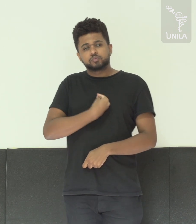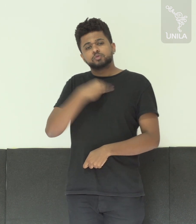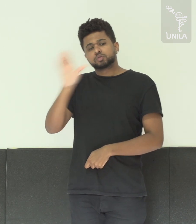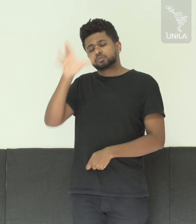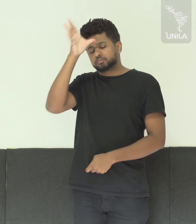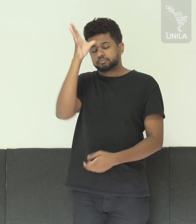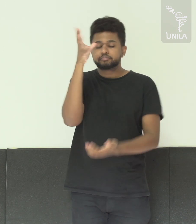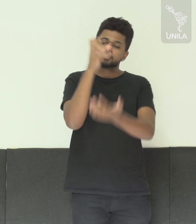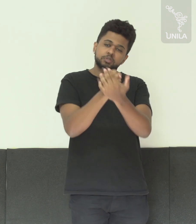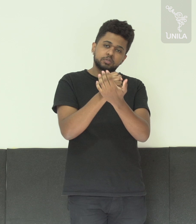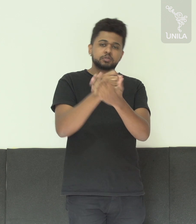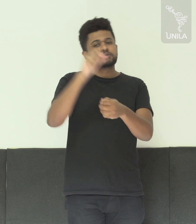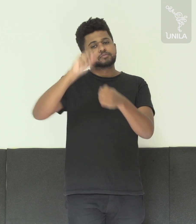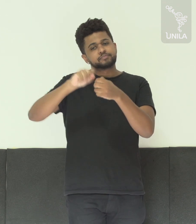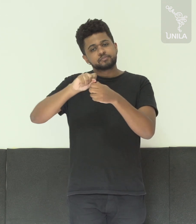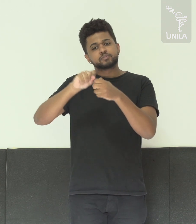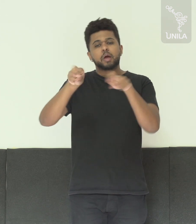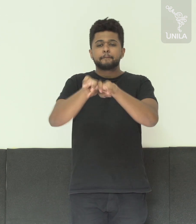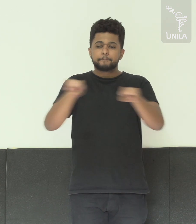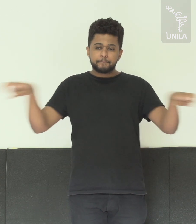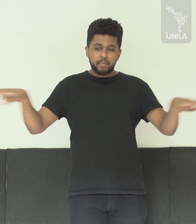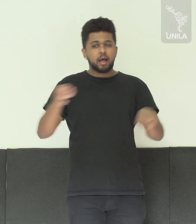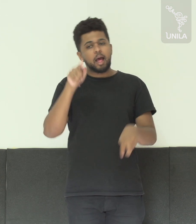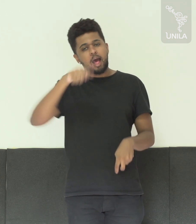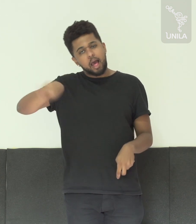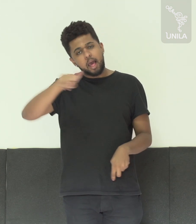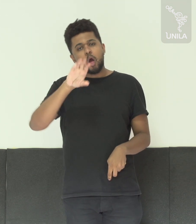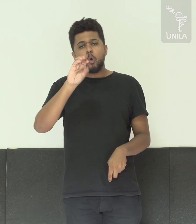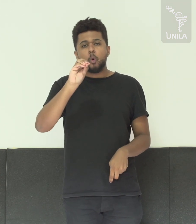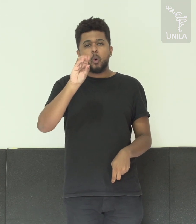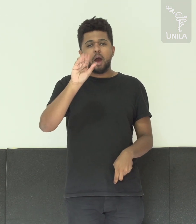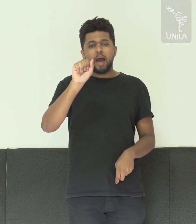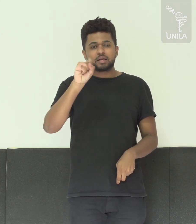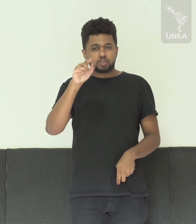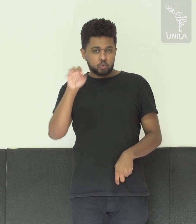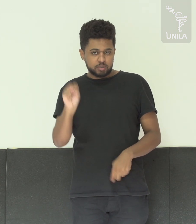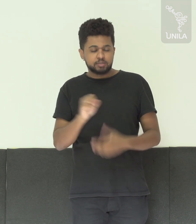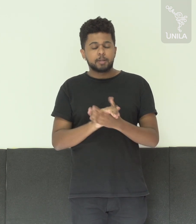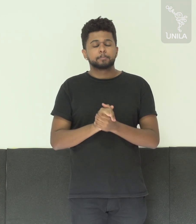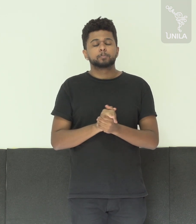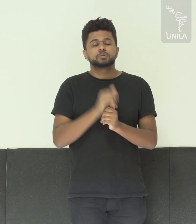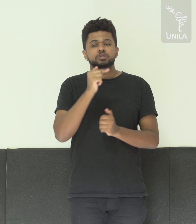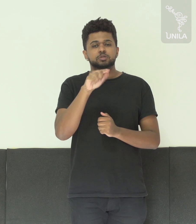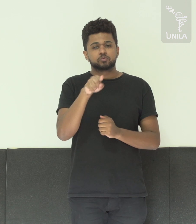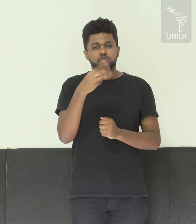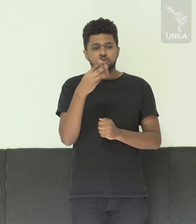os juízos emitidos pelas bancas naquelas ocasiões.